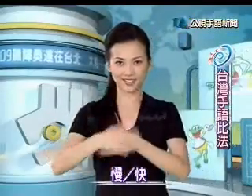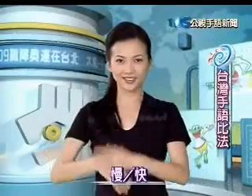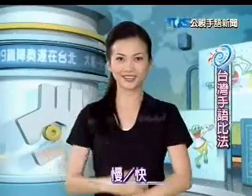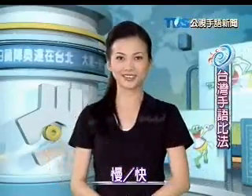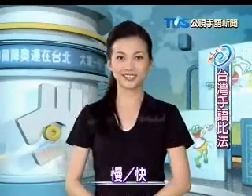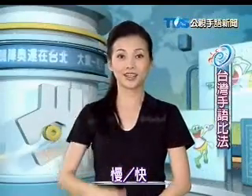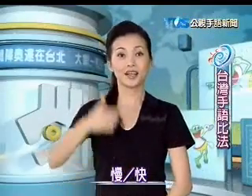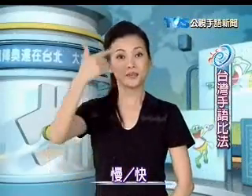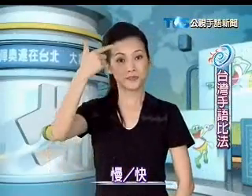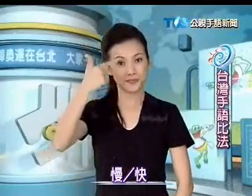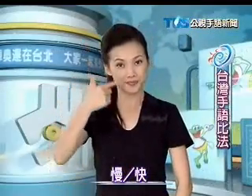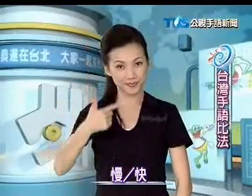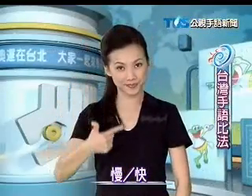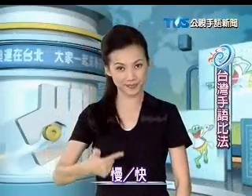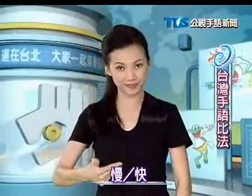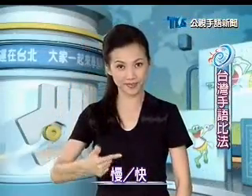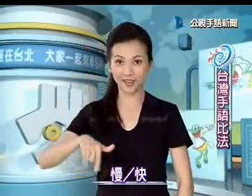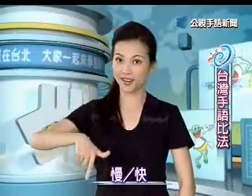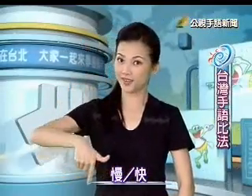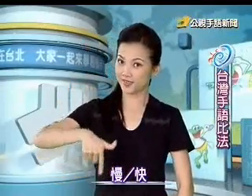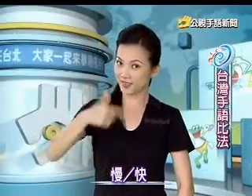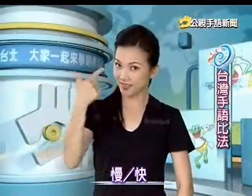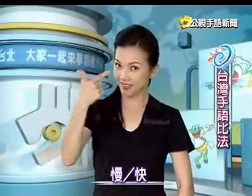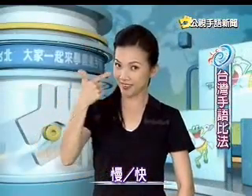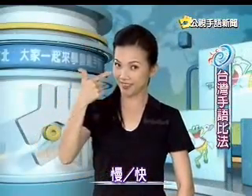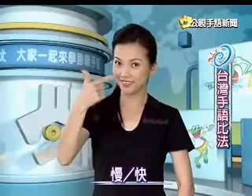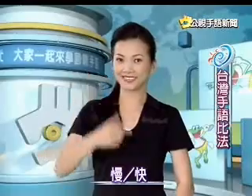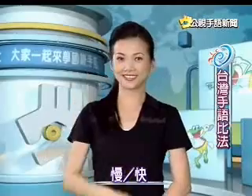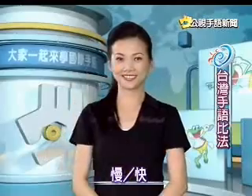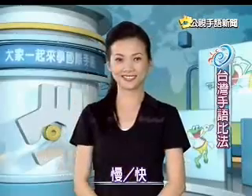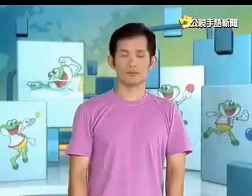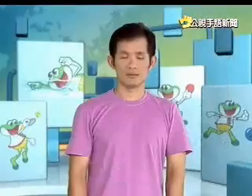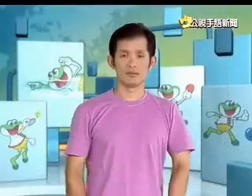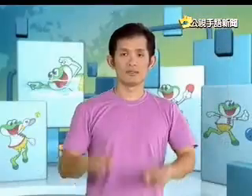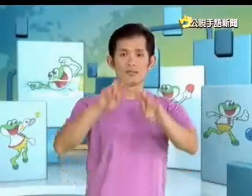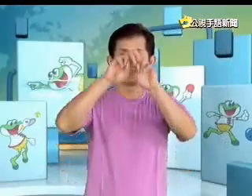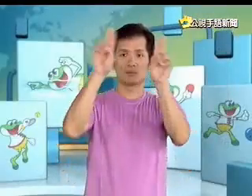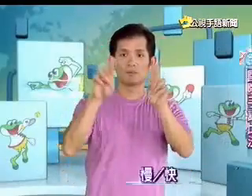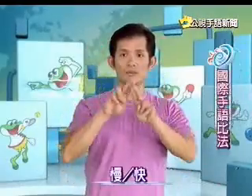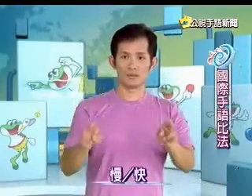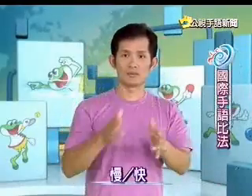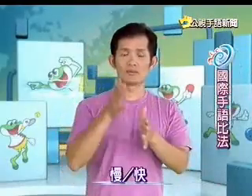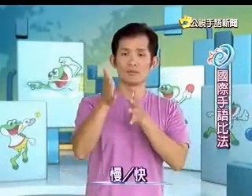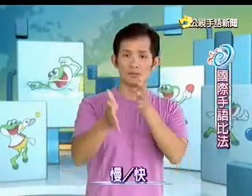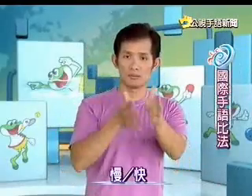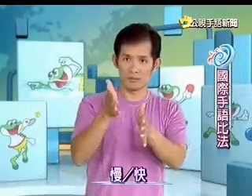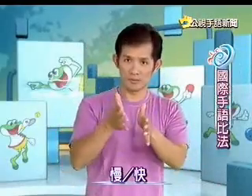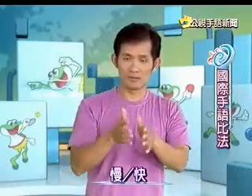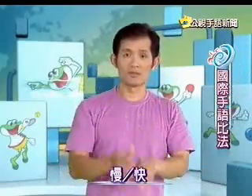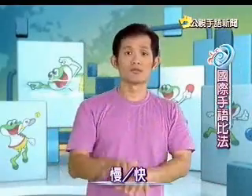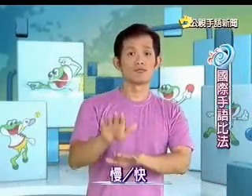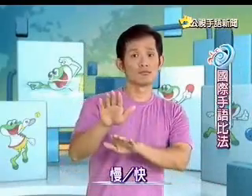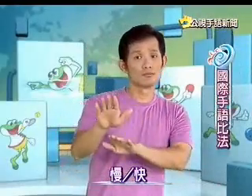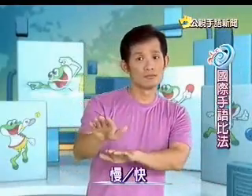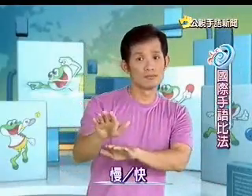台湾手语慢快。 国际手语的笔法